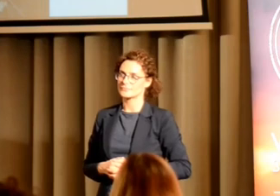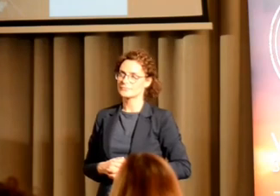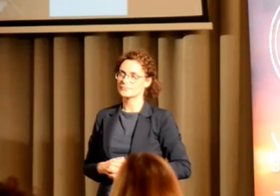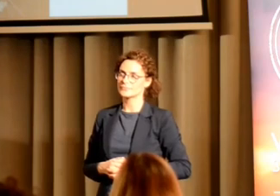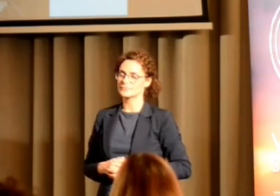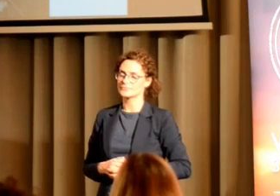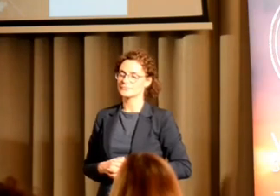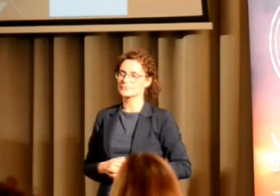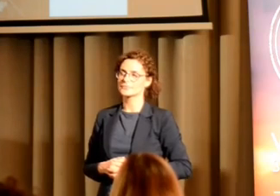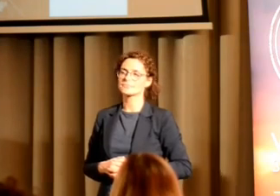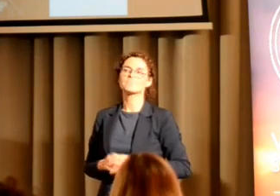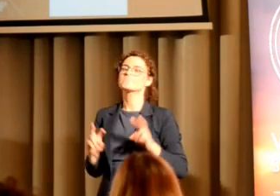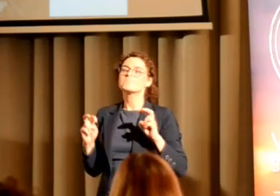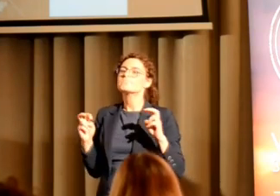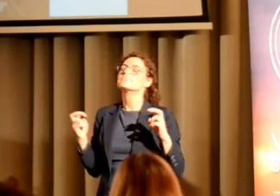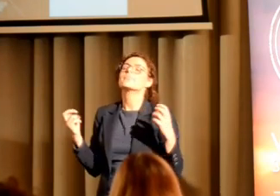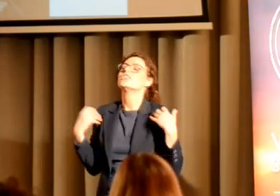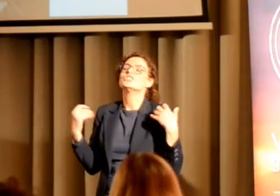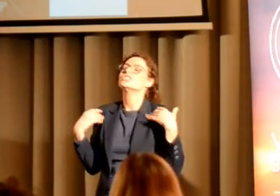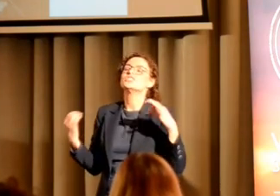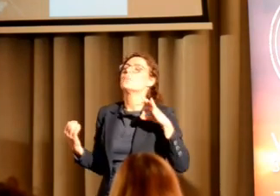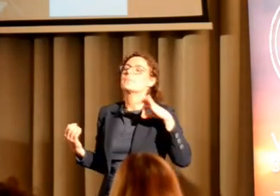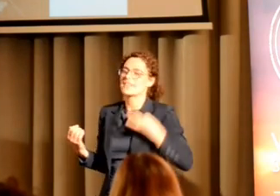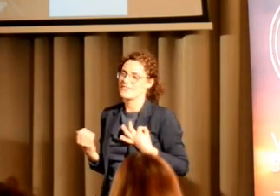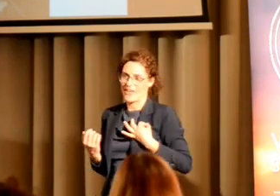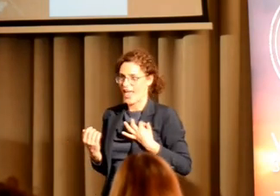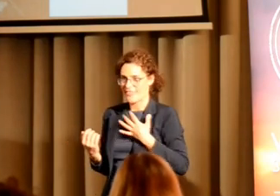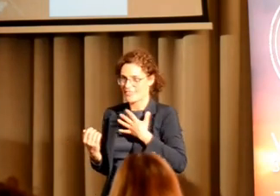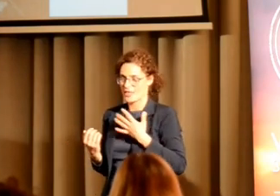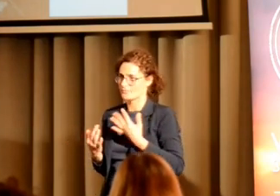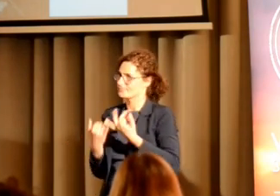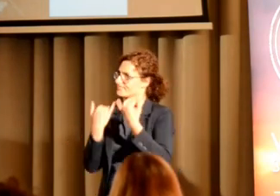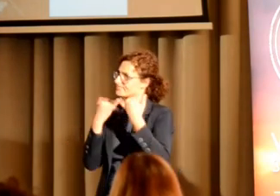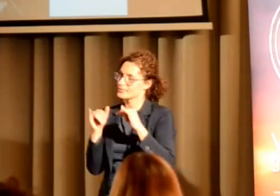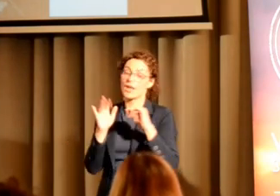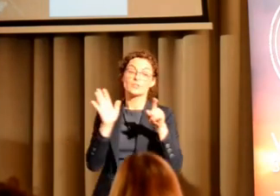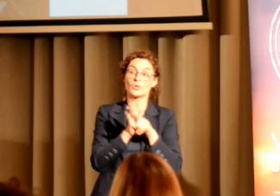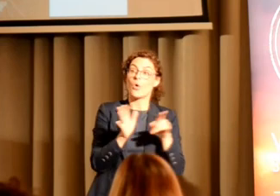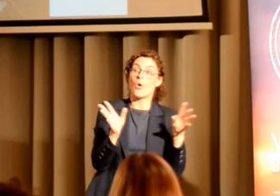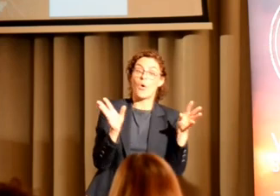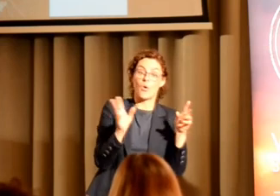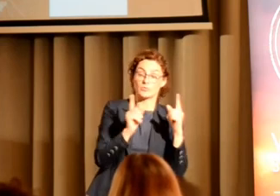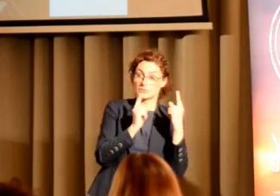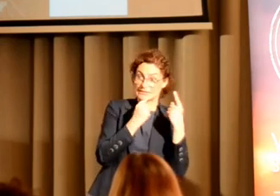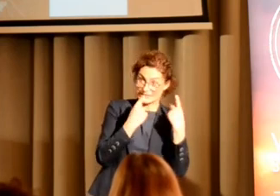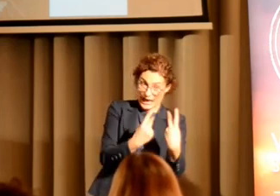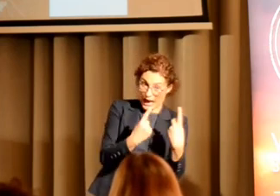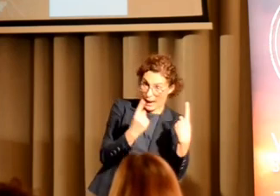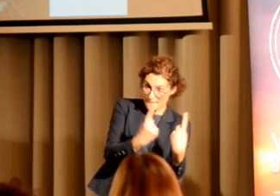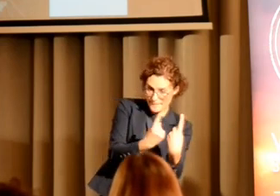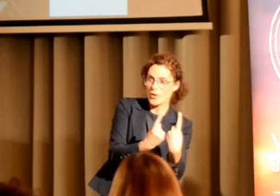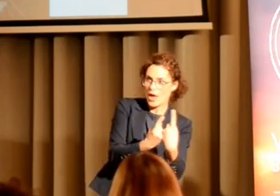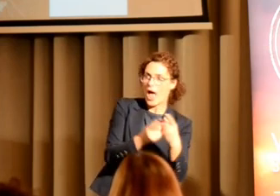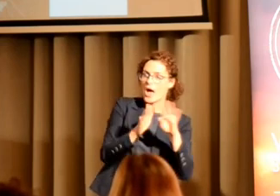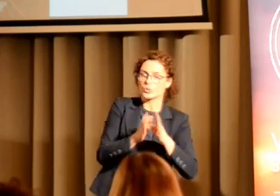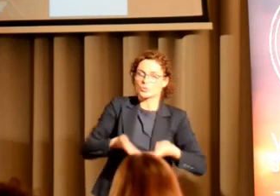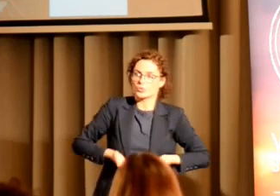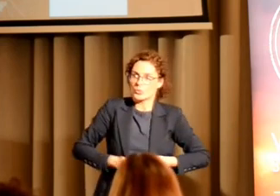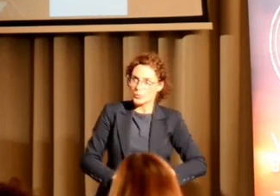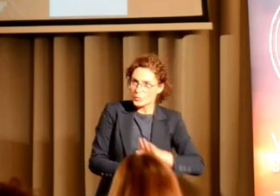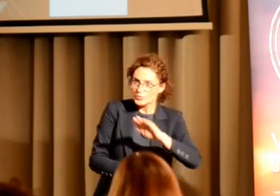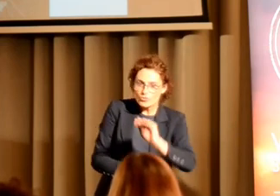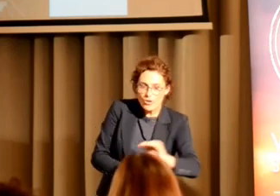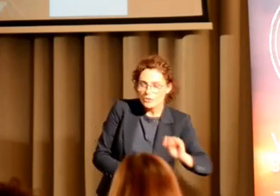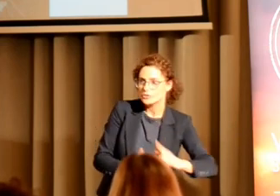To życie prywatne wilków bardzo, bardzo się zmienia w okresie, kiedy rodzą się szczenięta. Tutaj widzicie Państwo to, co wcześniej pokazywał